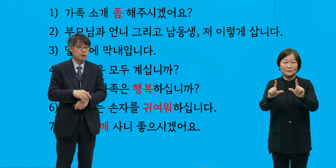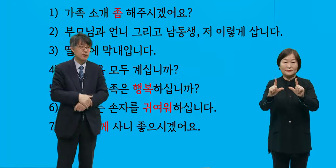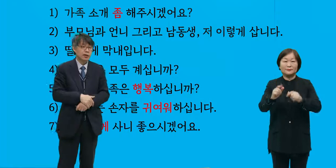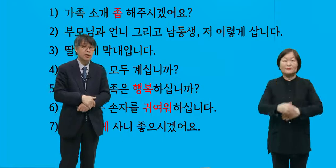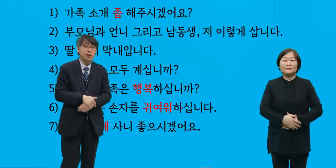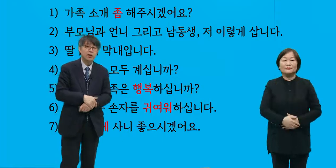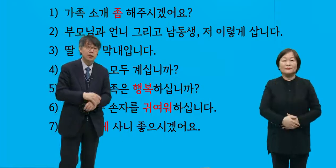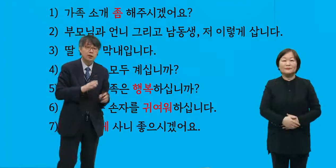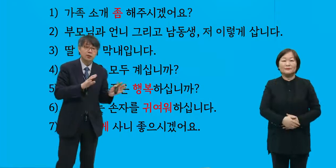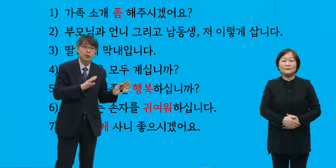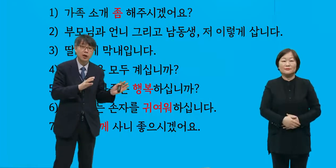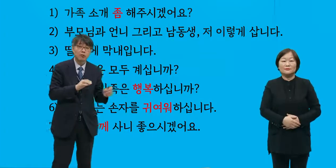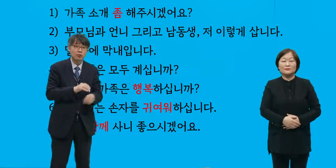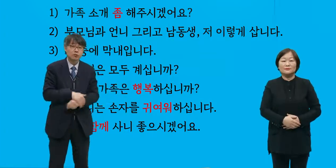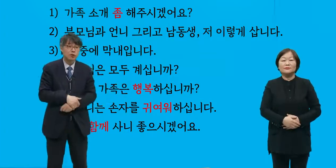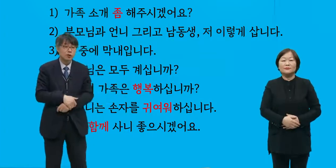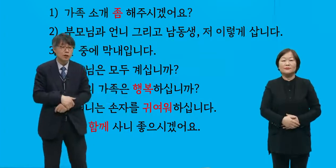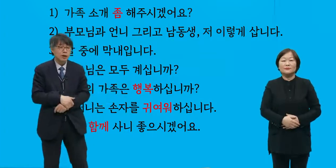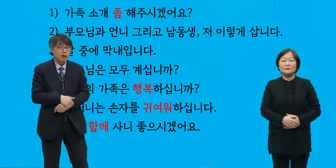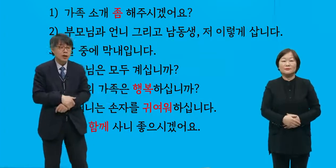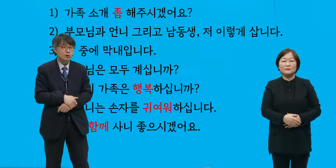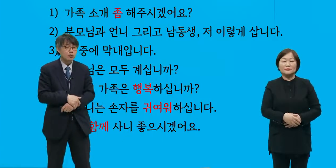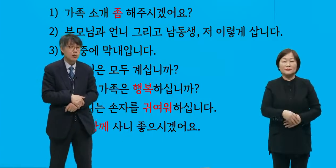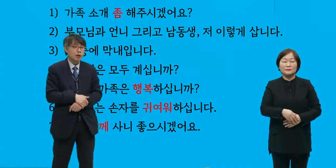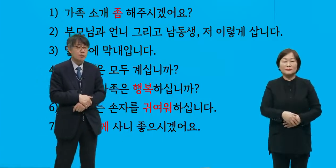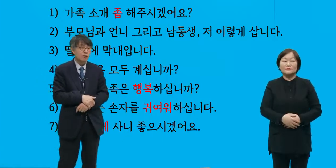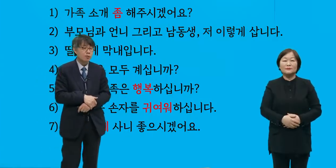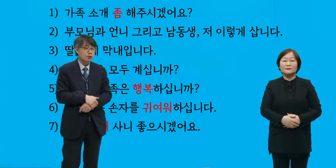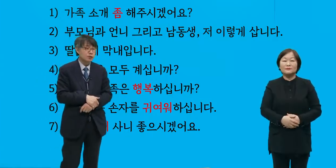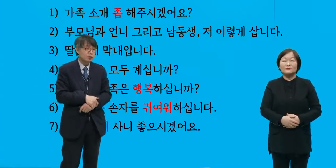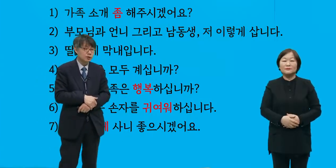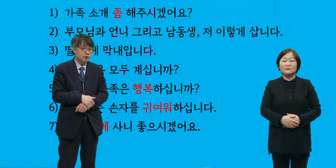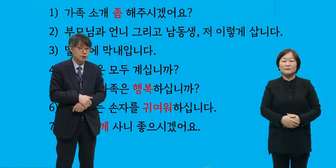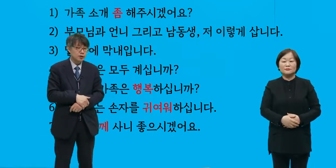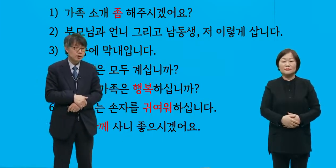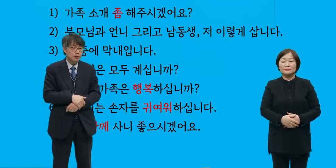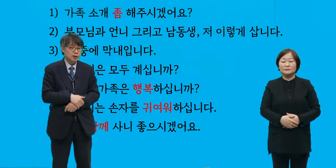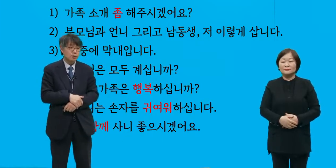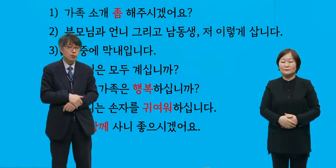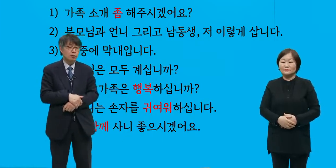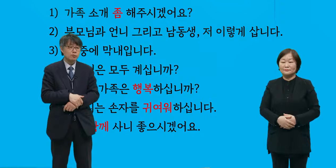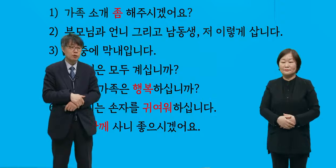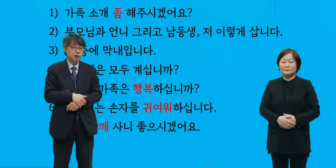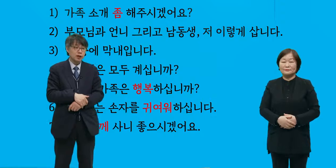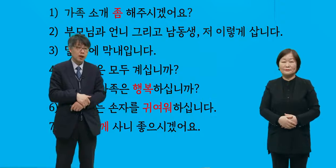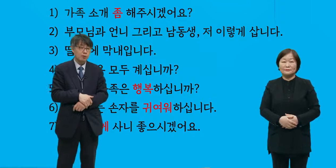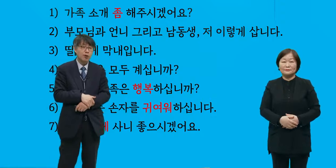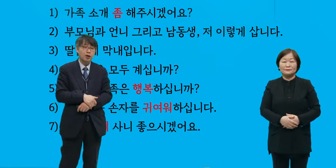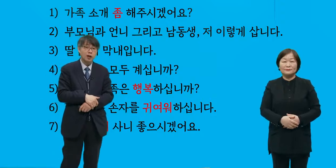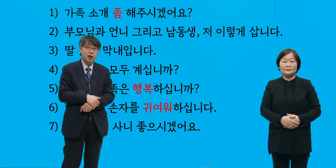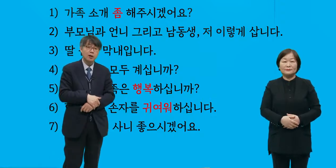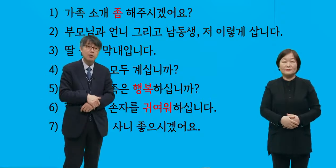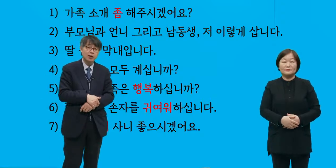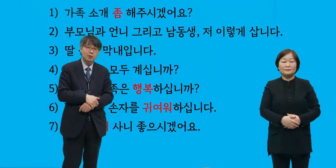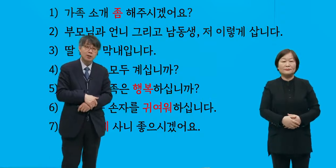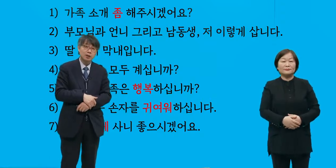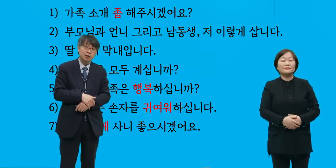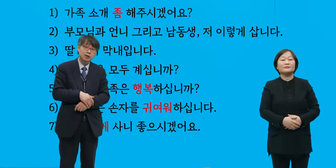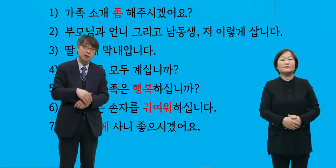자, 이렇게 이제 소개할 수도 있고요. 가족 소개하는 방법은 이제 부모님들이나 뭐 이렇게 할아버지 할머니는 이제